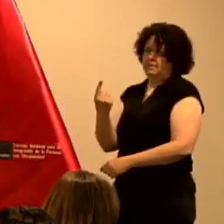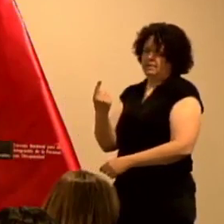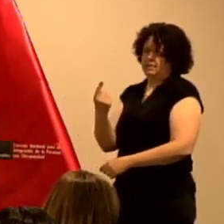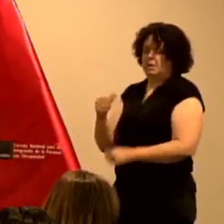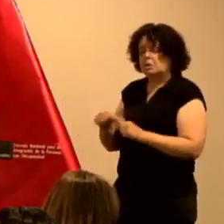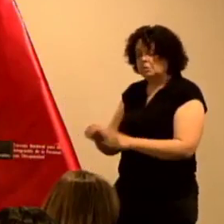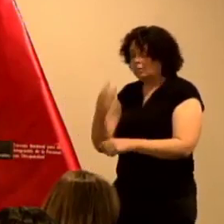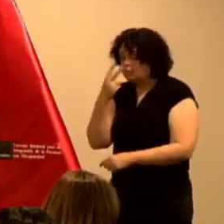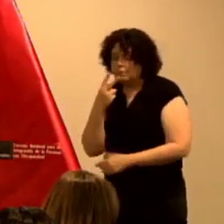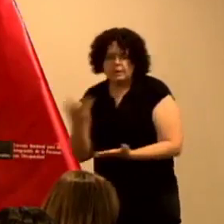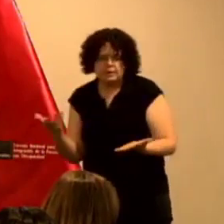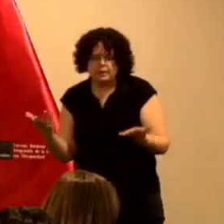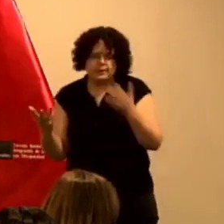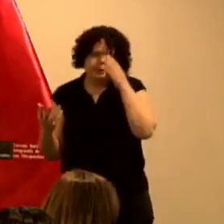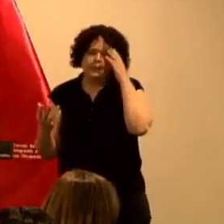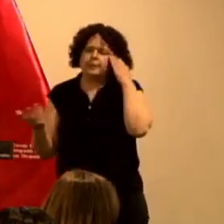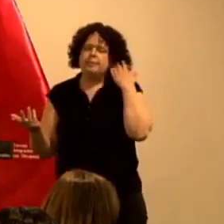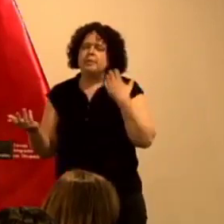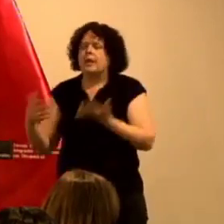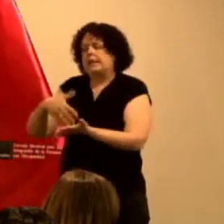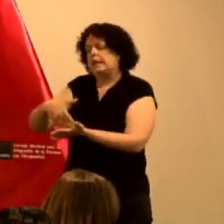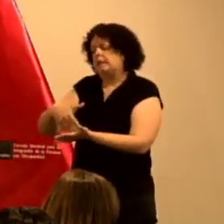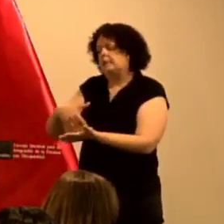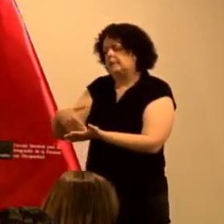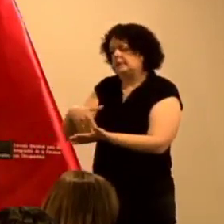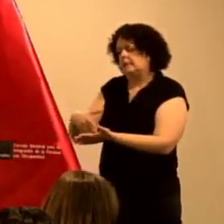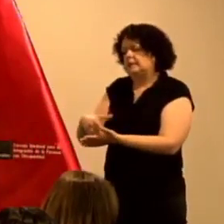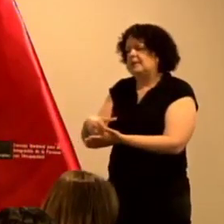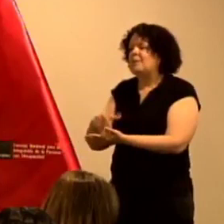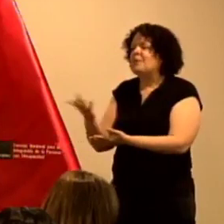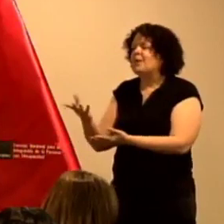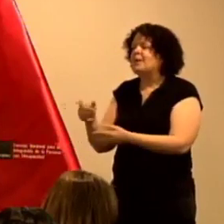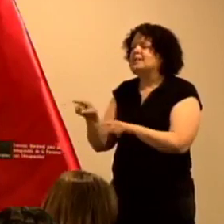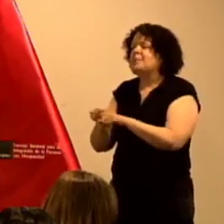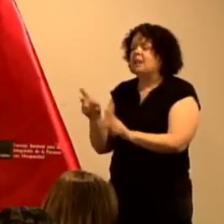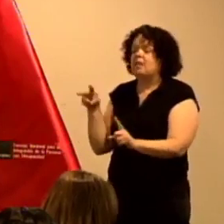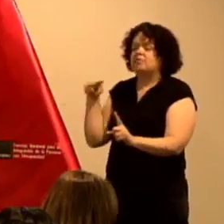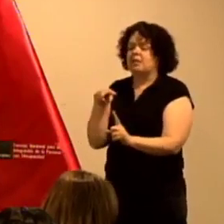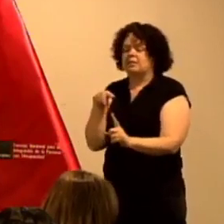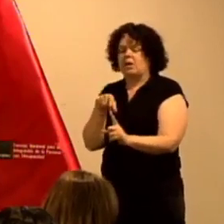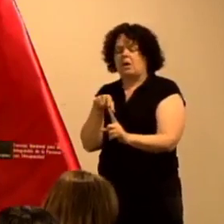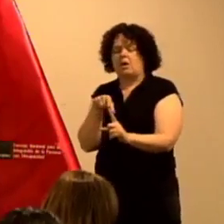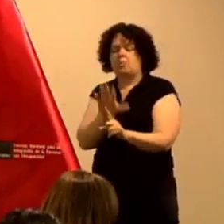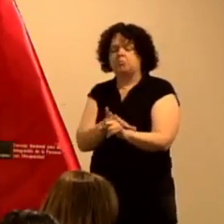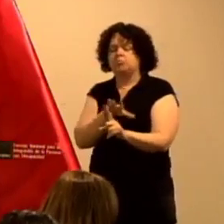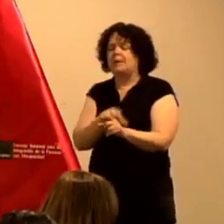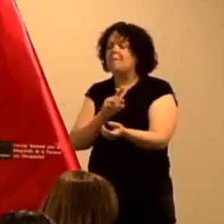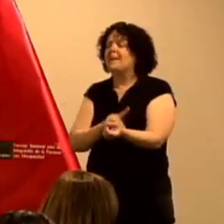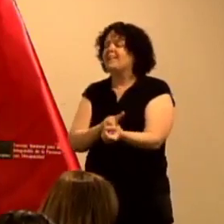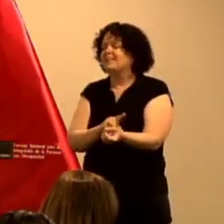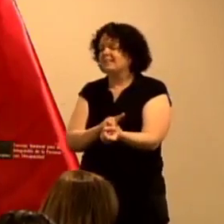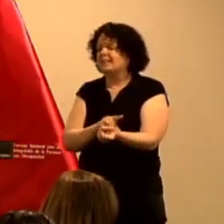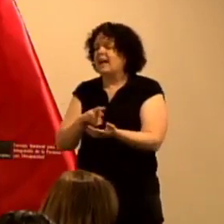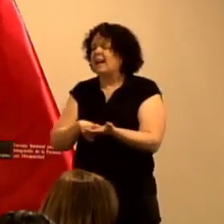Seguimos viendo el tema de la deficiencia como discapacidad, o sea, el enfoque médico rehabilitador, pero poco utilizamos